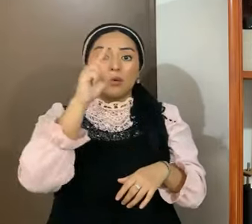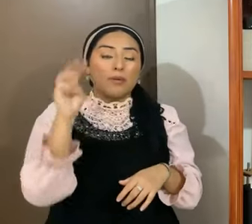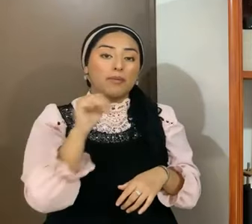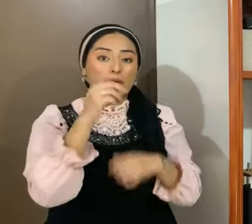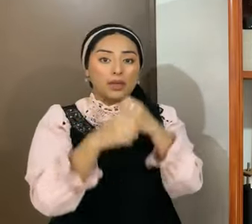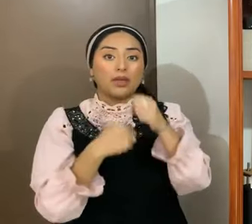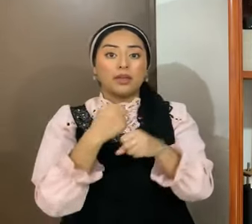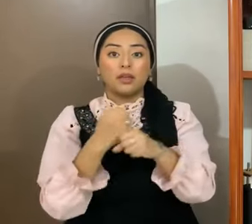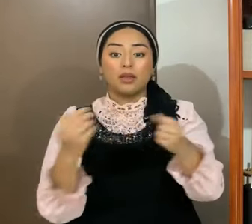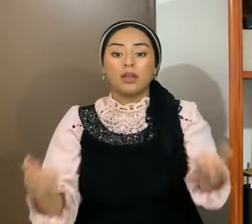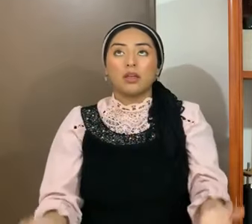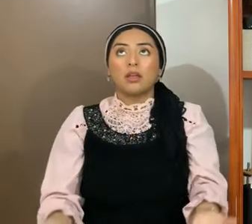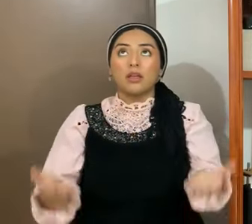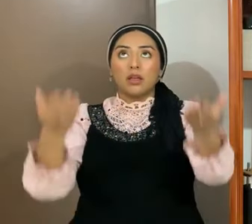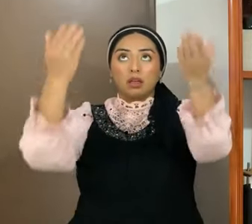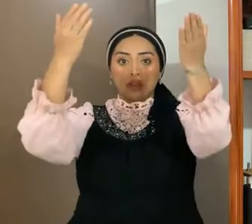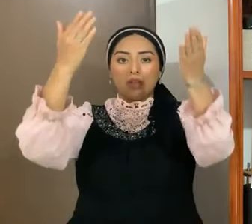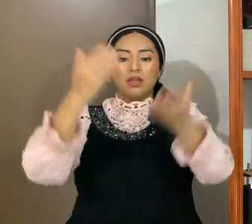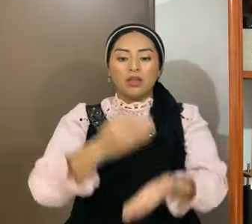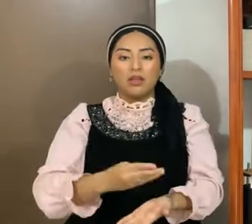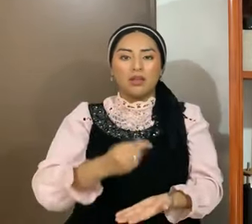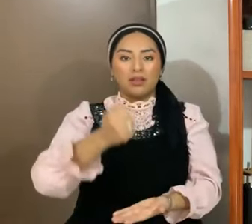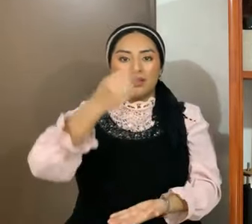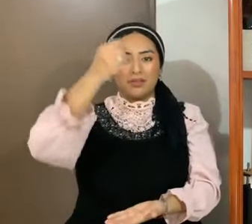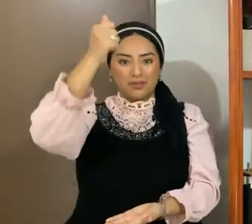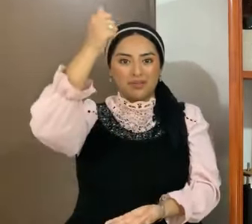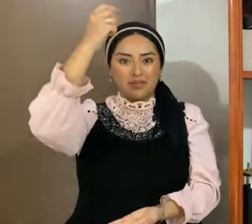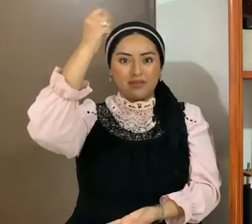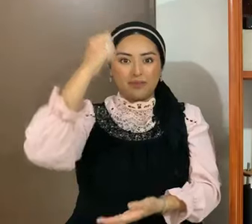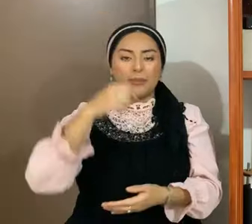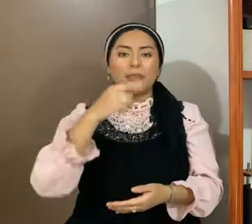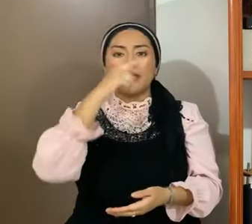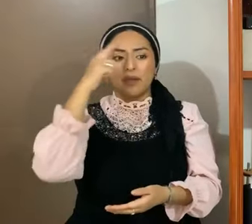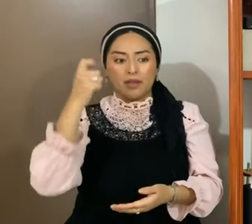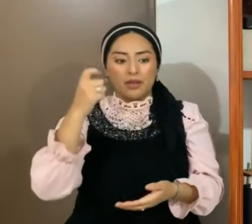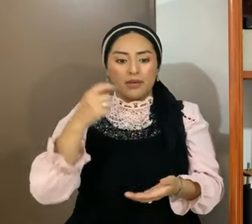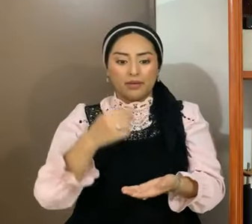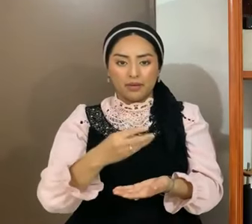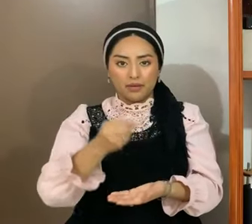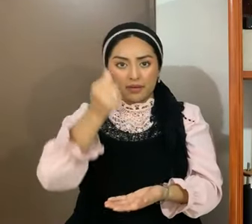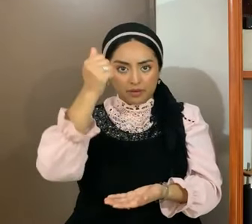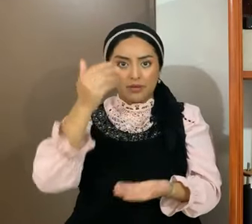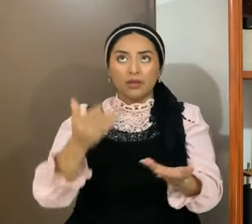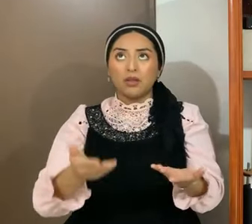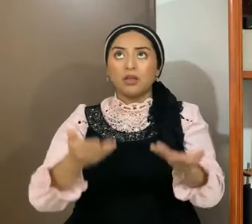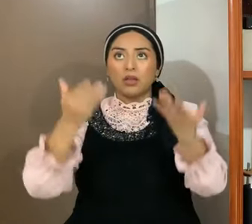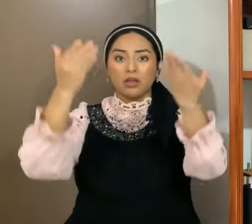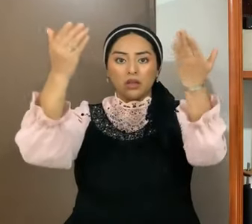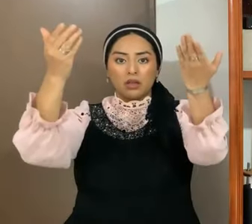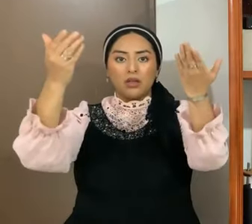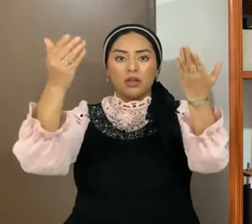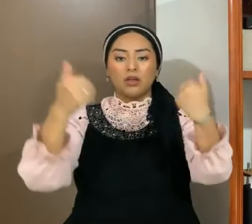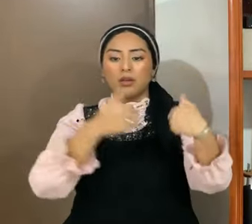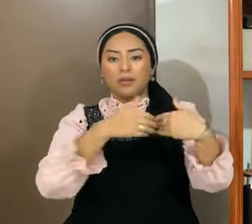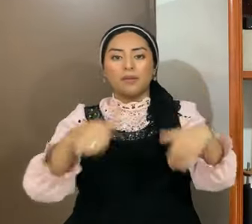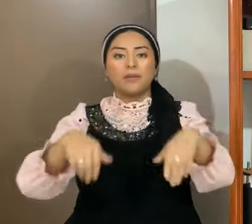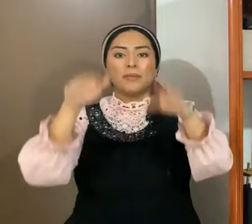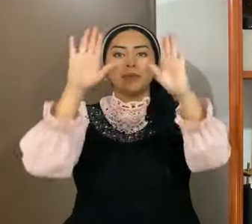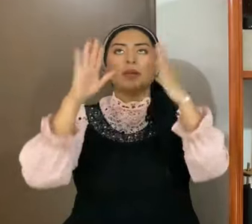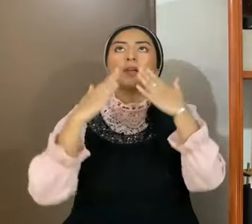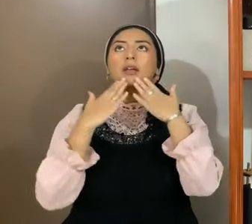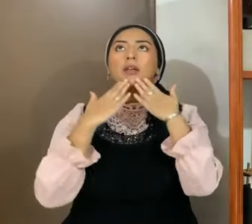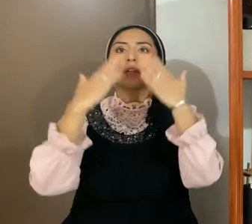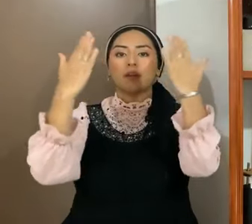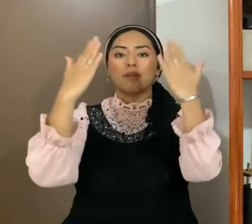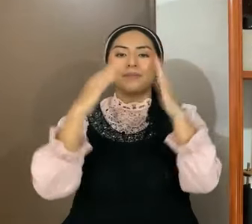van a hacer ofrendas de oblación, de grano, porque son ofrendas, las oblaciones, son ofrendas de dedicación y de agradecimiento a